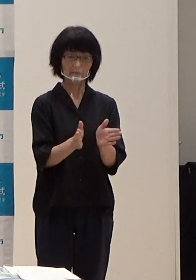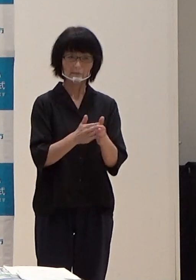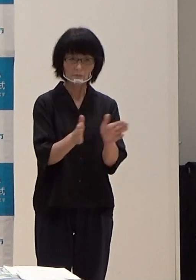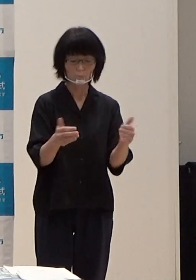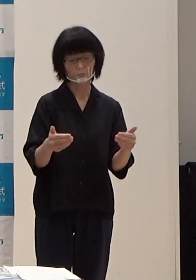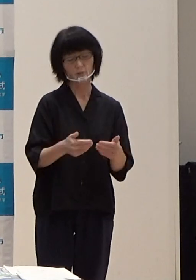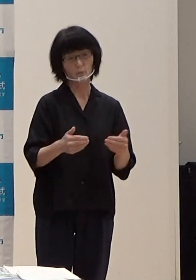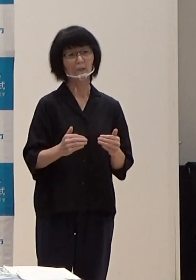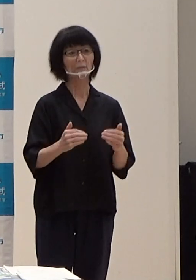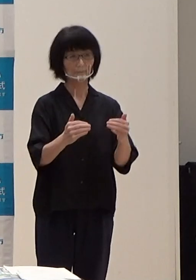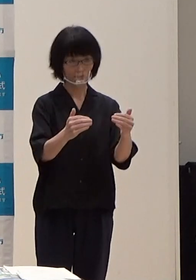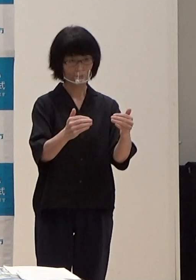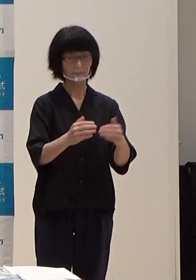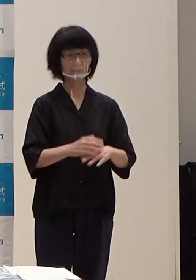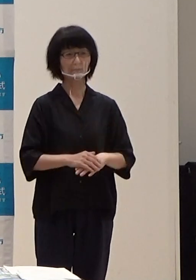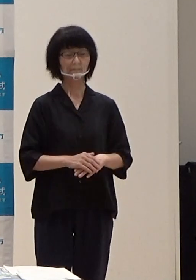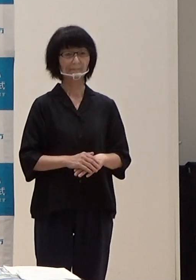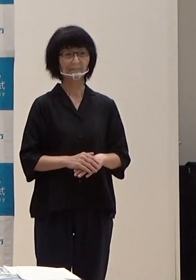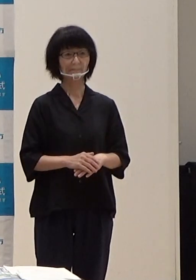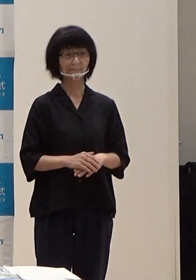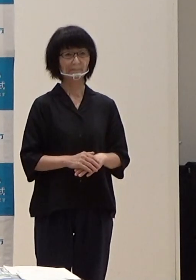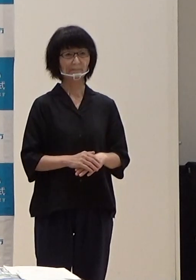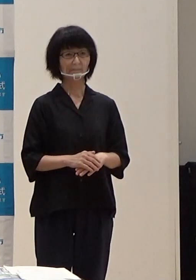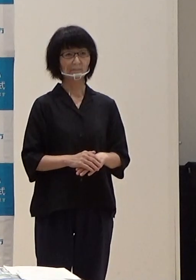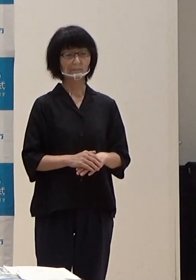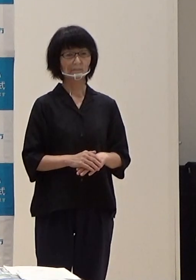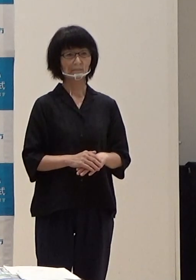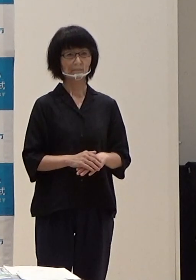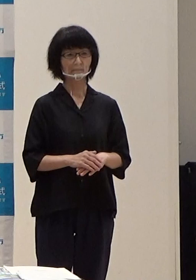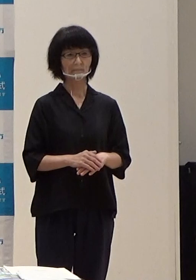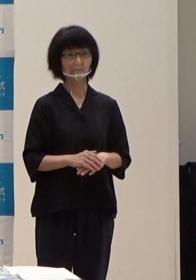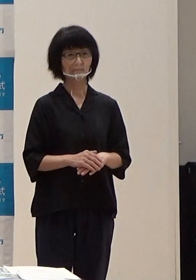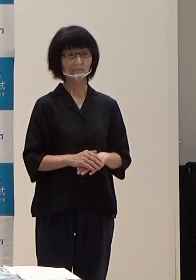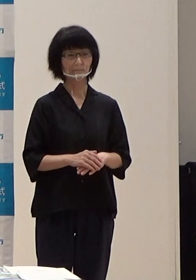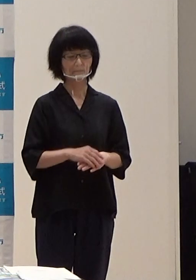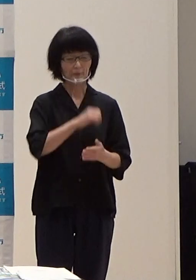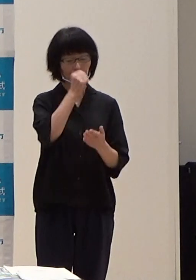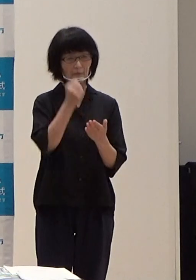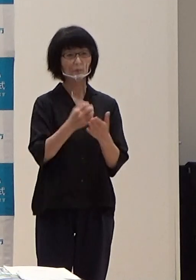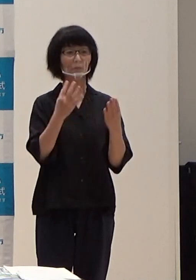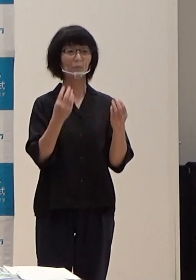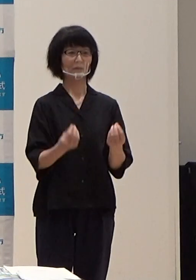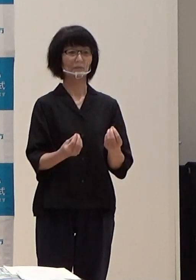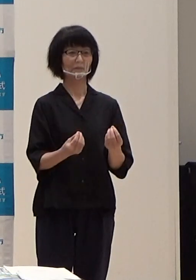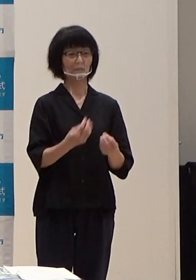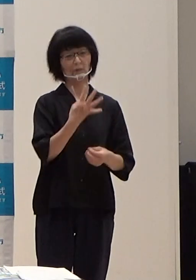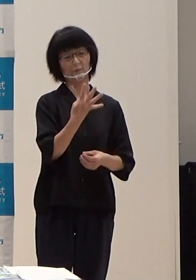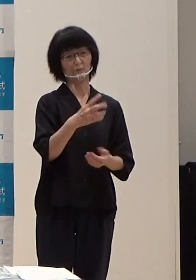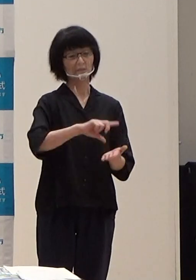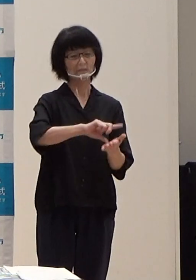きております。で、この表にありますように完了済みの再開発事業4地区、